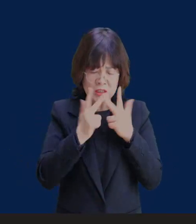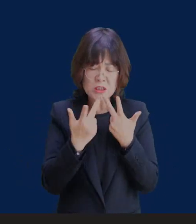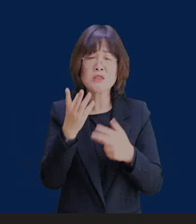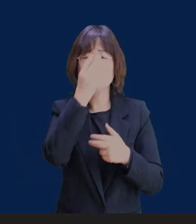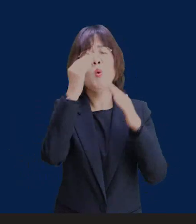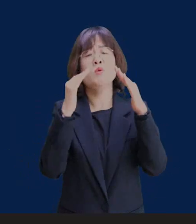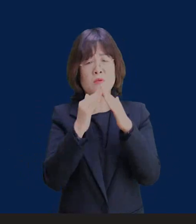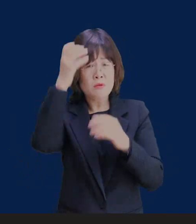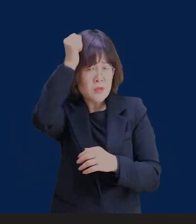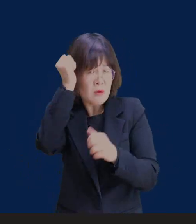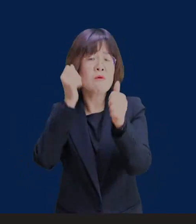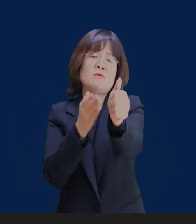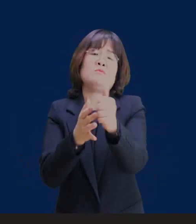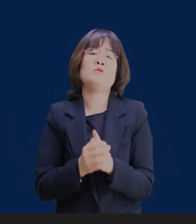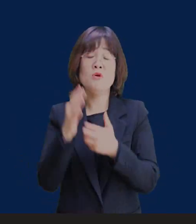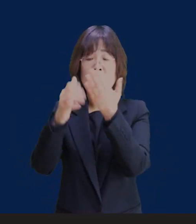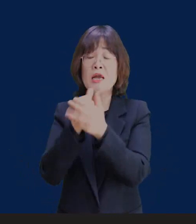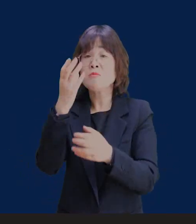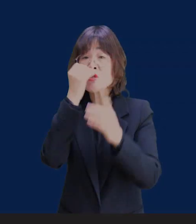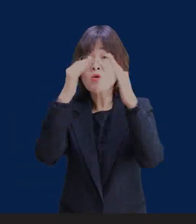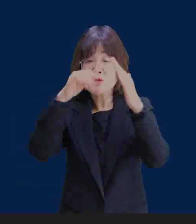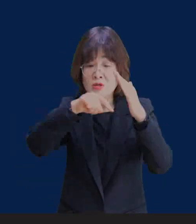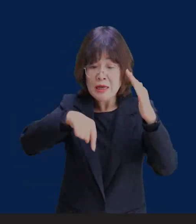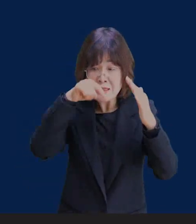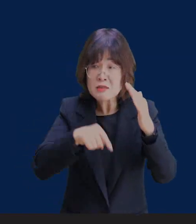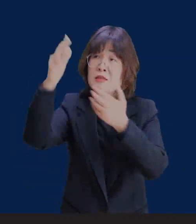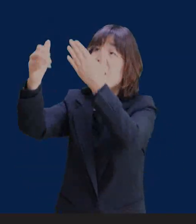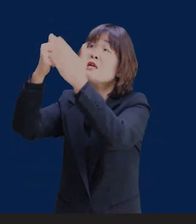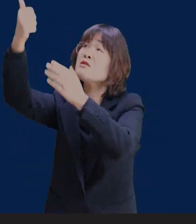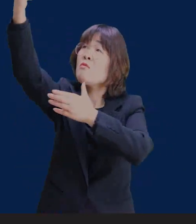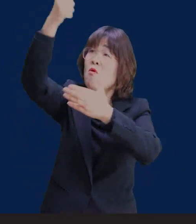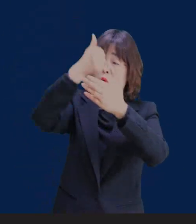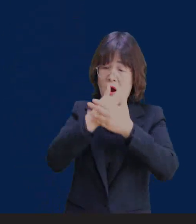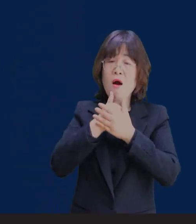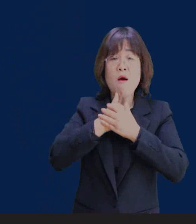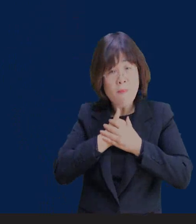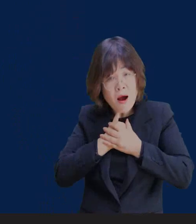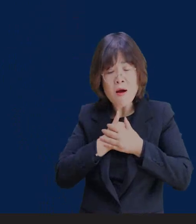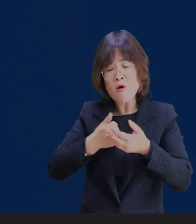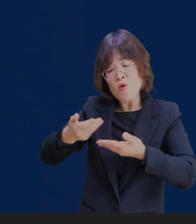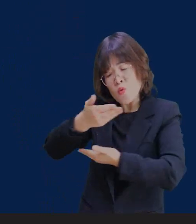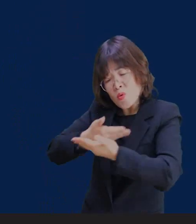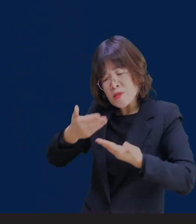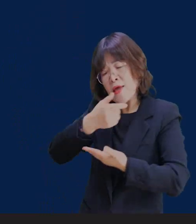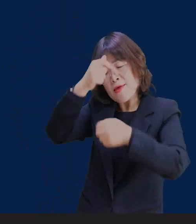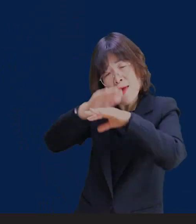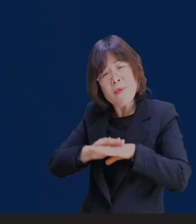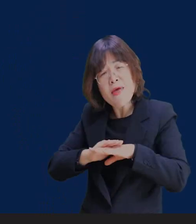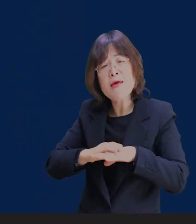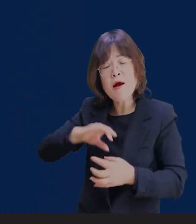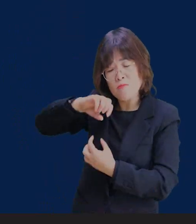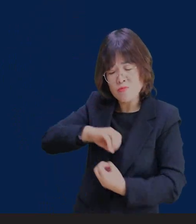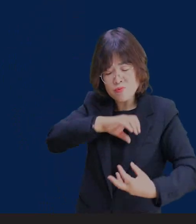그 자신이 성전이라는 것입니다. 하나님의 성전에는 하나님이 거하시고 하나님과의 교제와